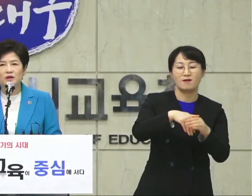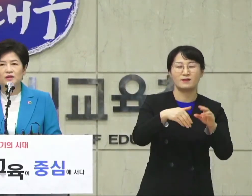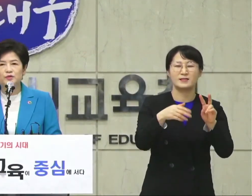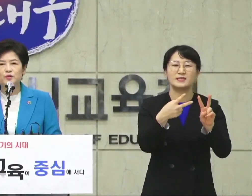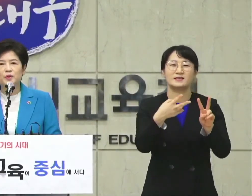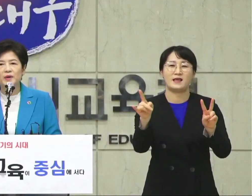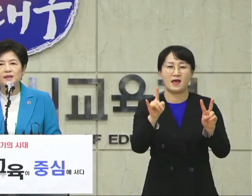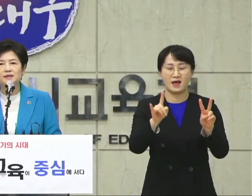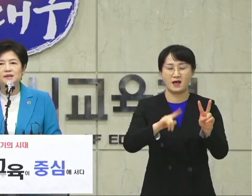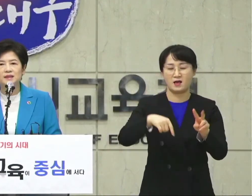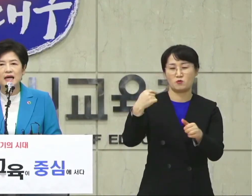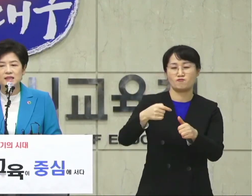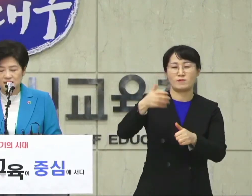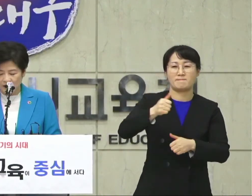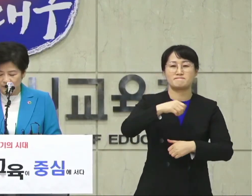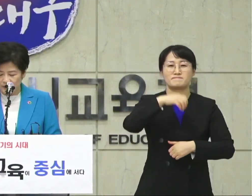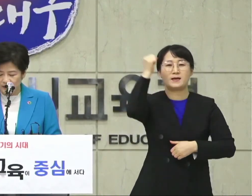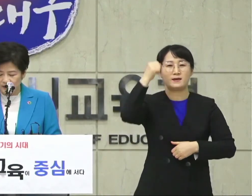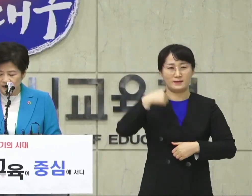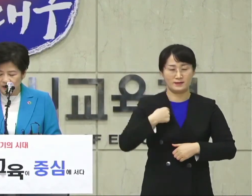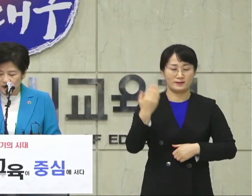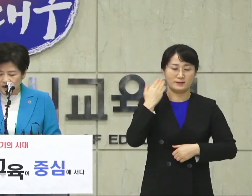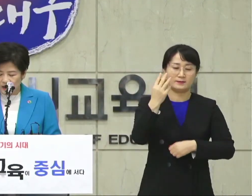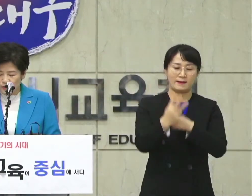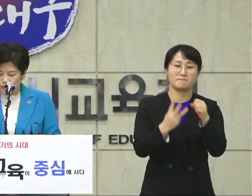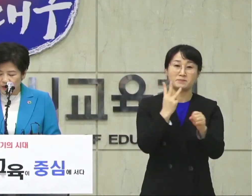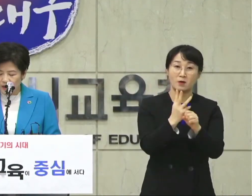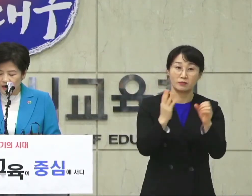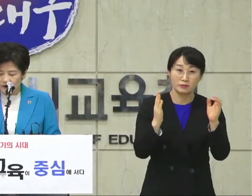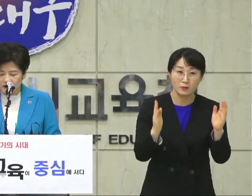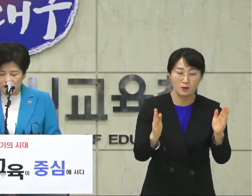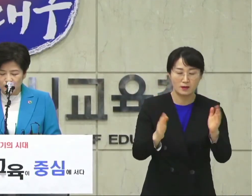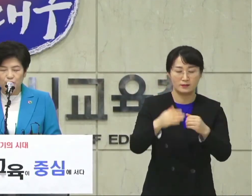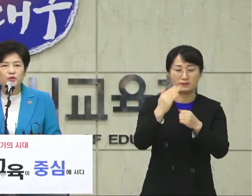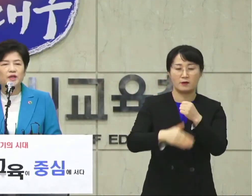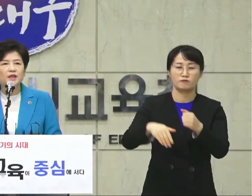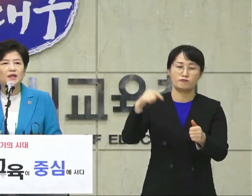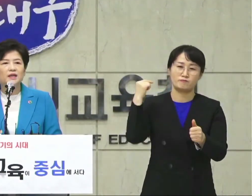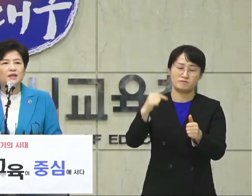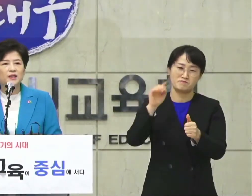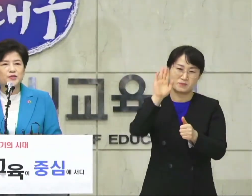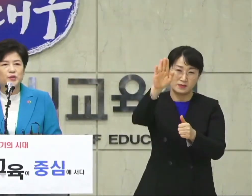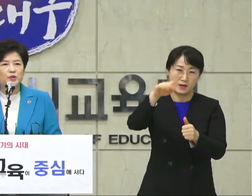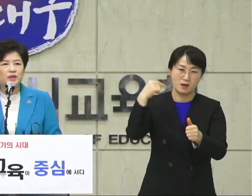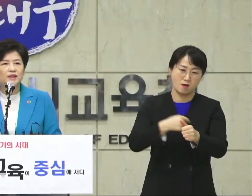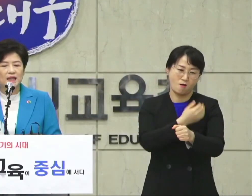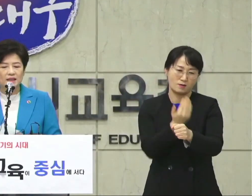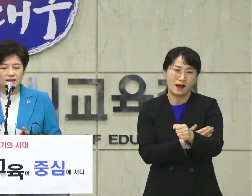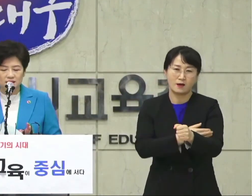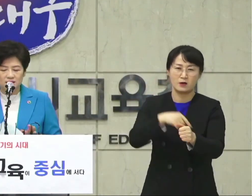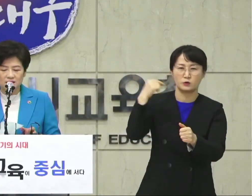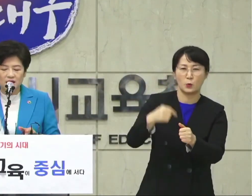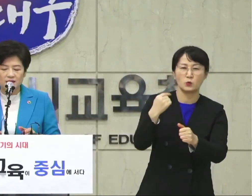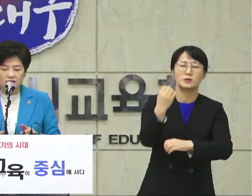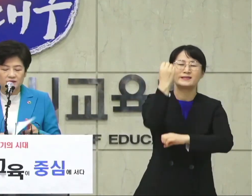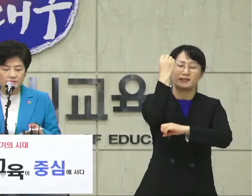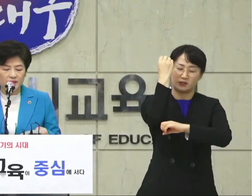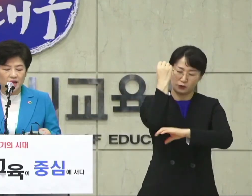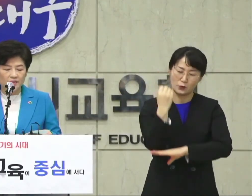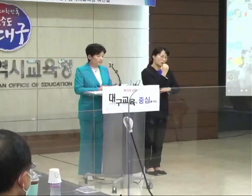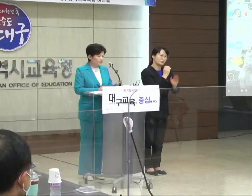교육감으로 출범한 지난 3년은 대구 미래 역량 교육의 기초를